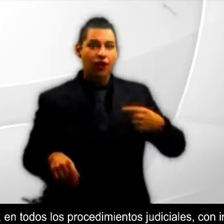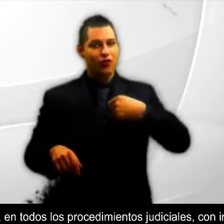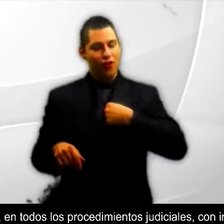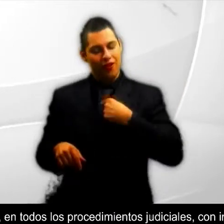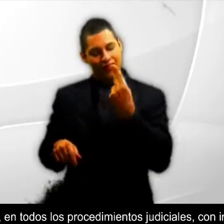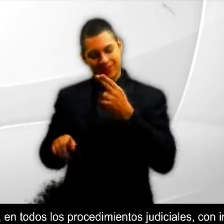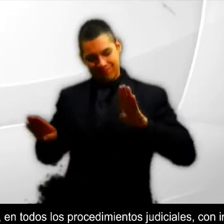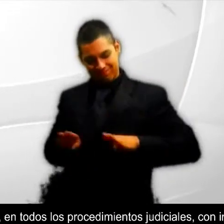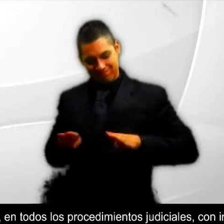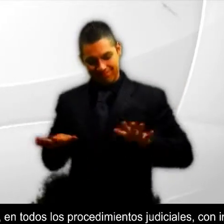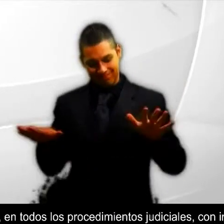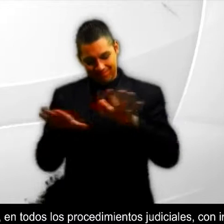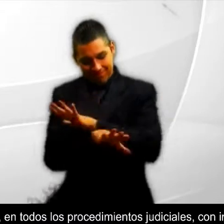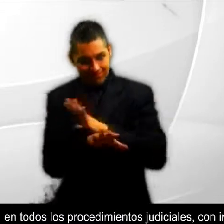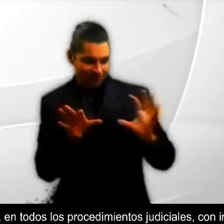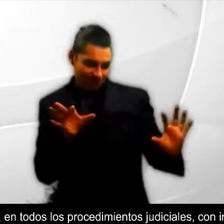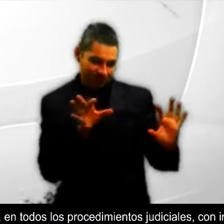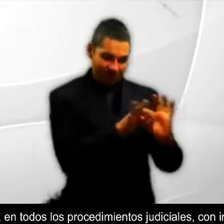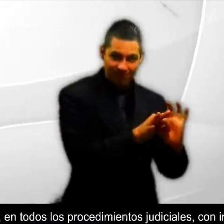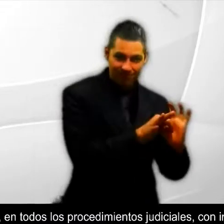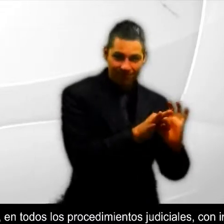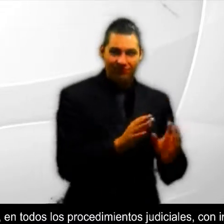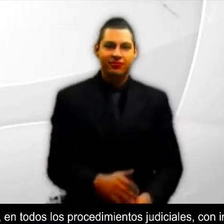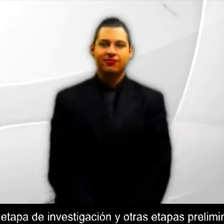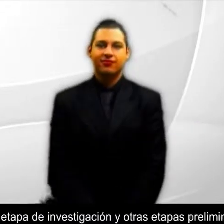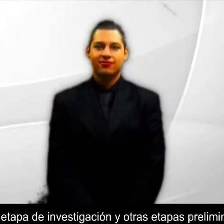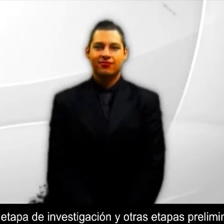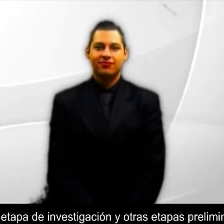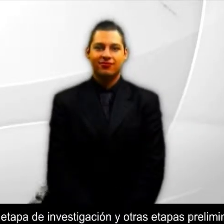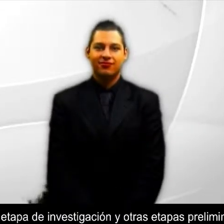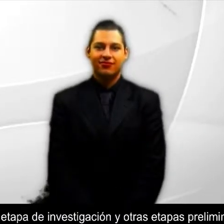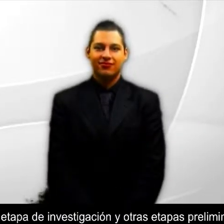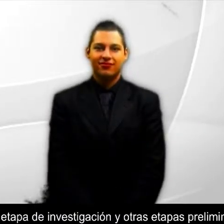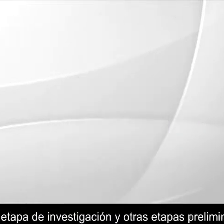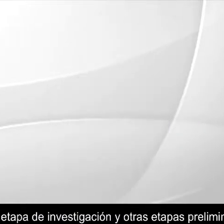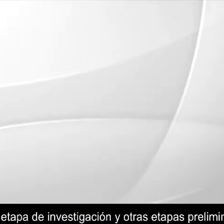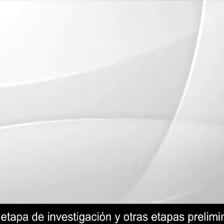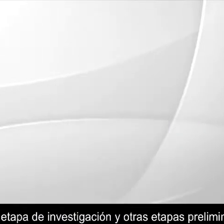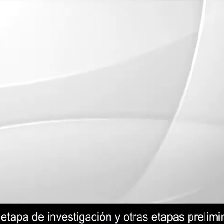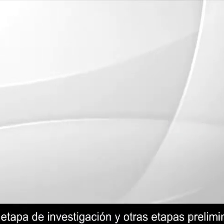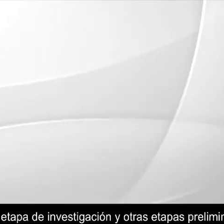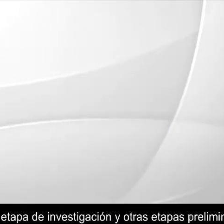procedimientos judiciales, con inclusión de la etapa de investigación y otras etapas preliminares.